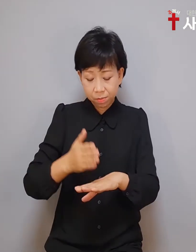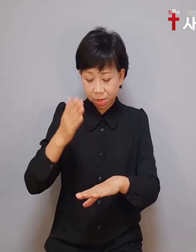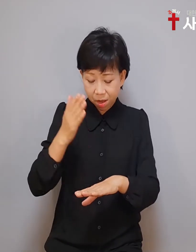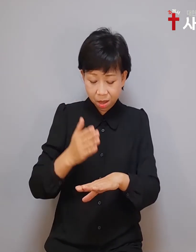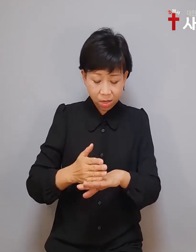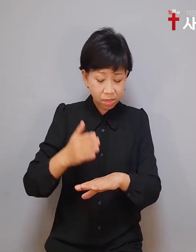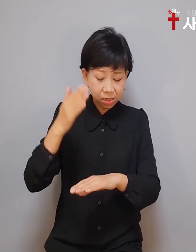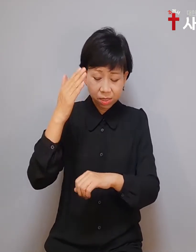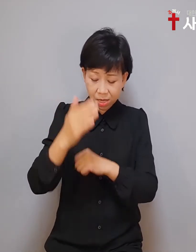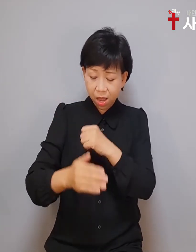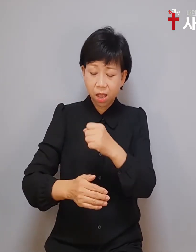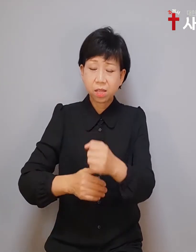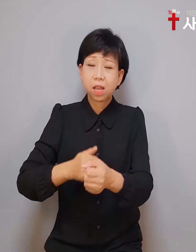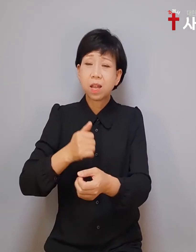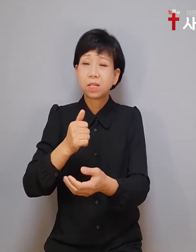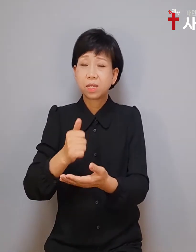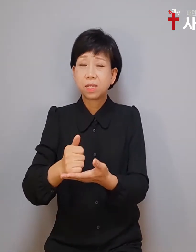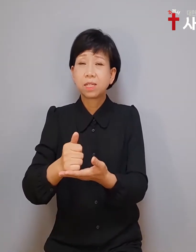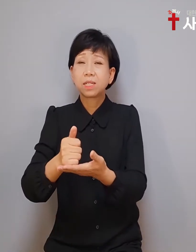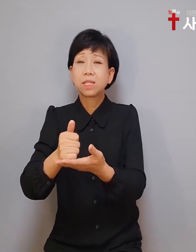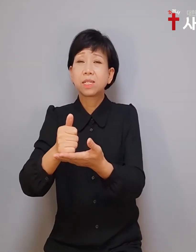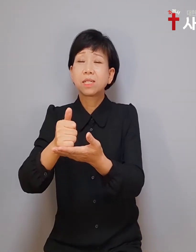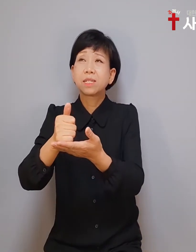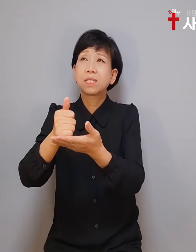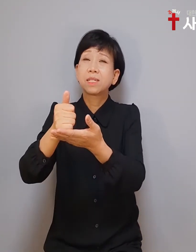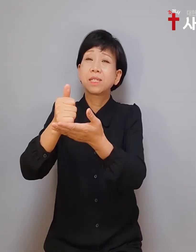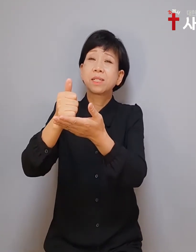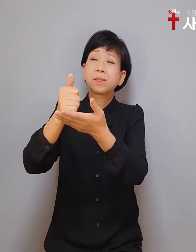감사하신 하나님